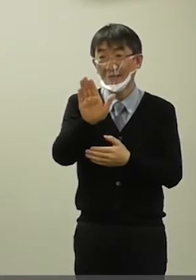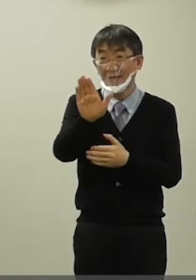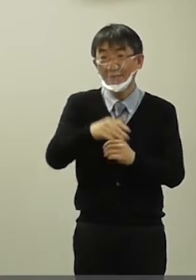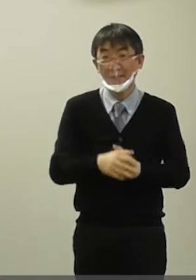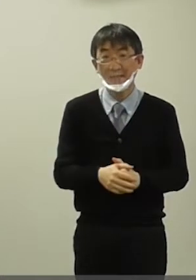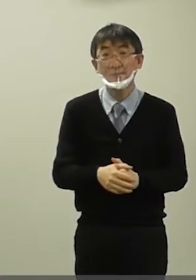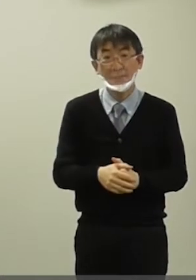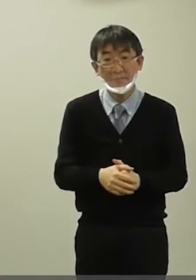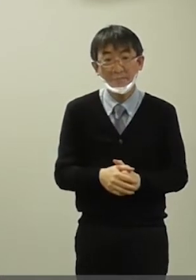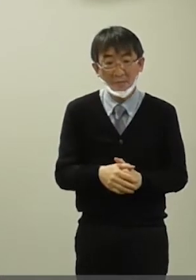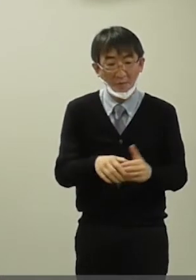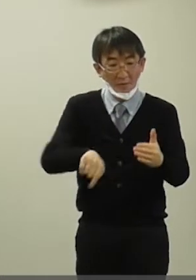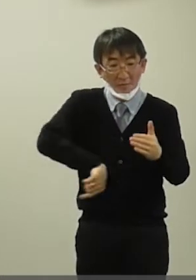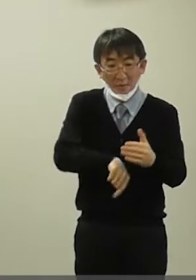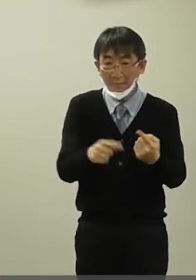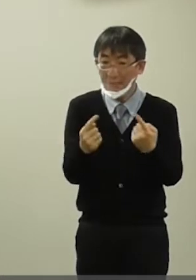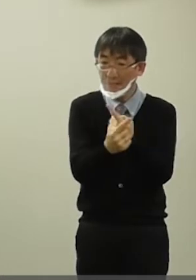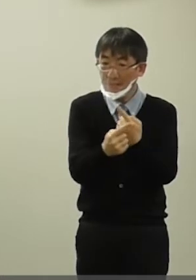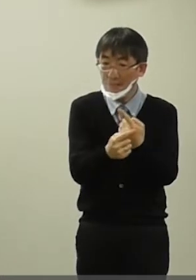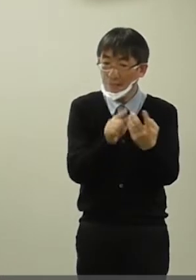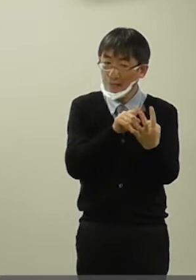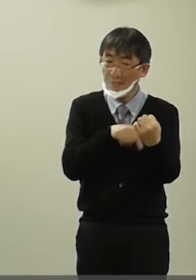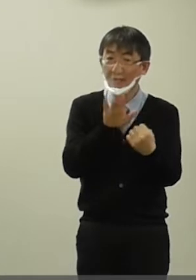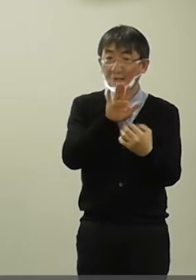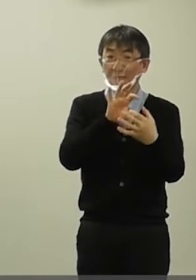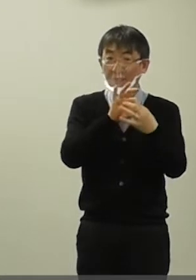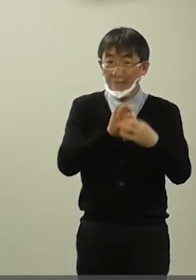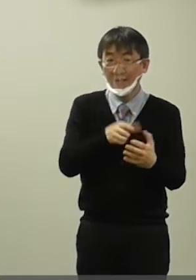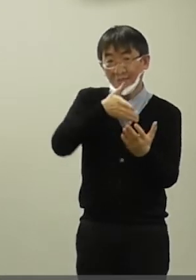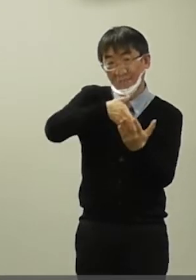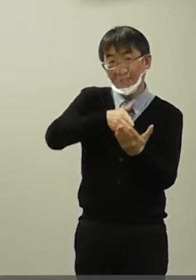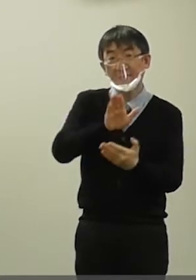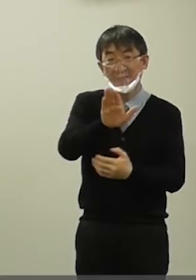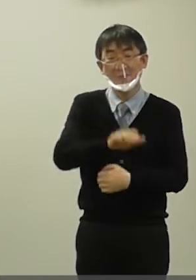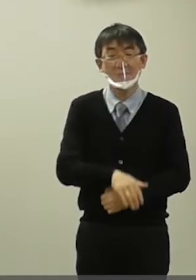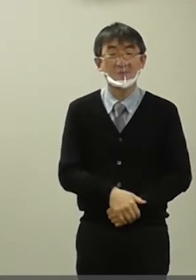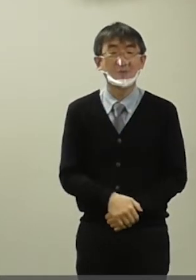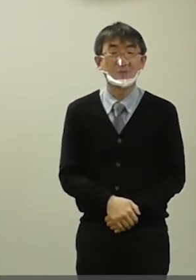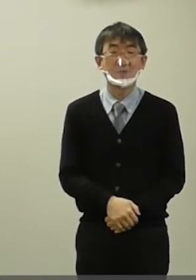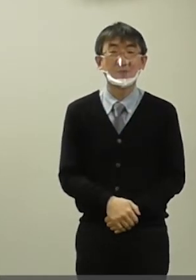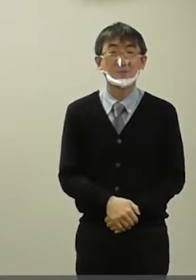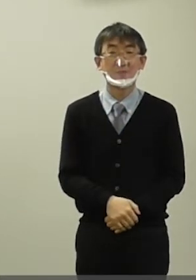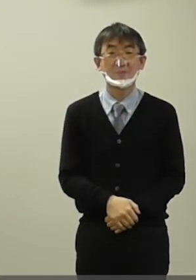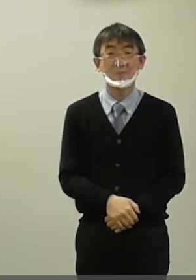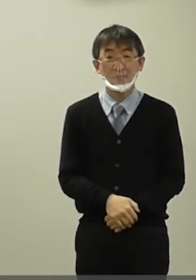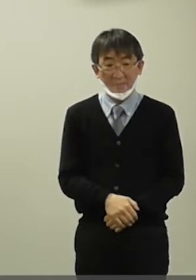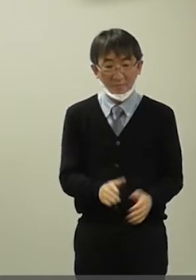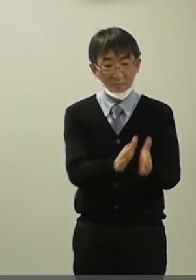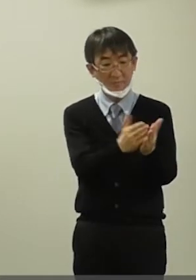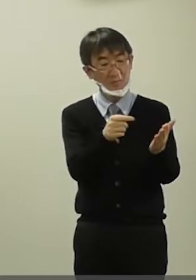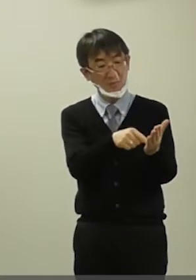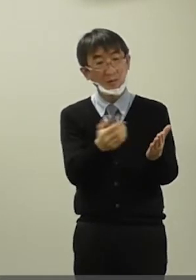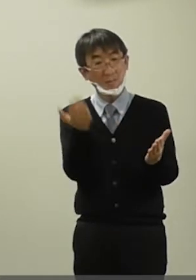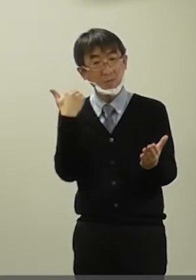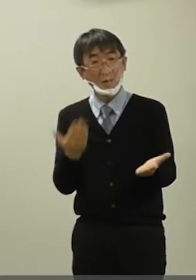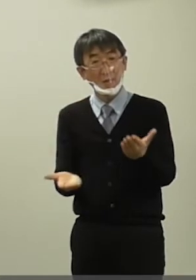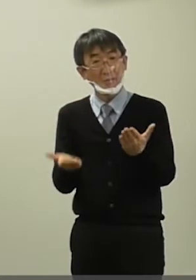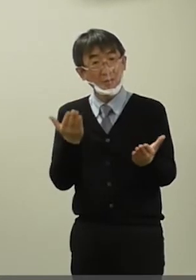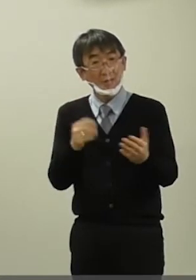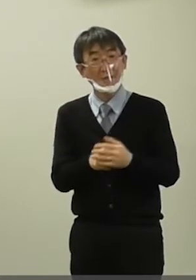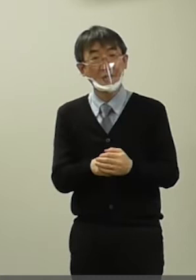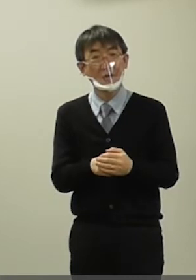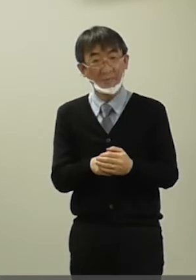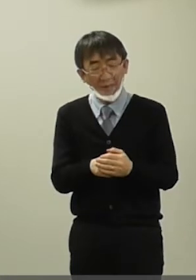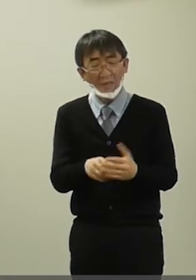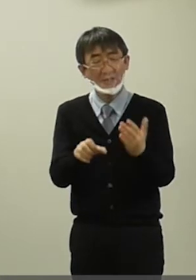やっぱり年後でもありモデルとしたいと思いますよね以前よりこの姿勢内で発行につきましては